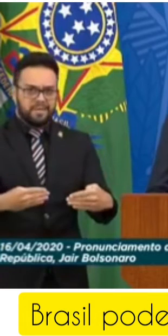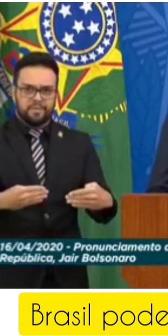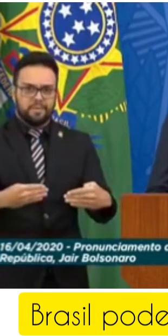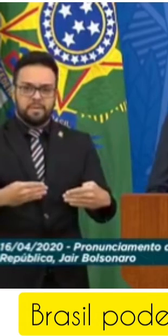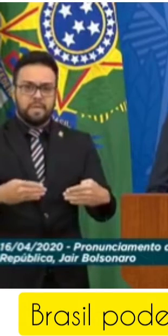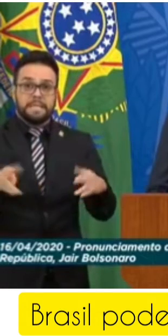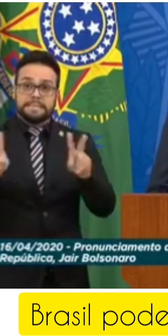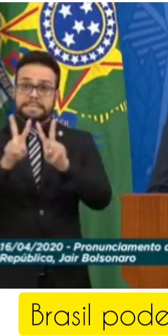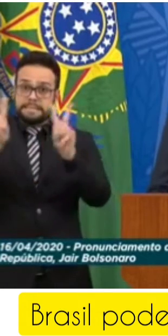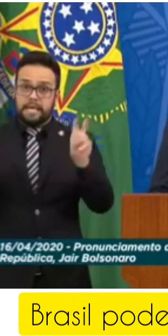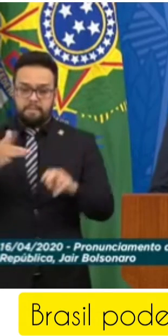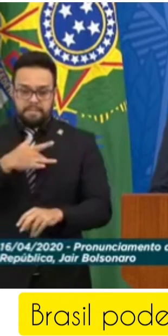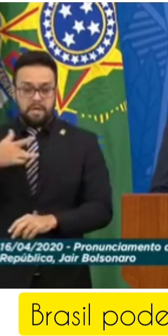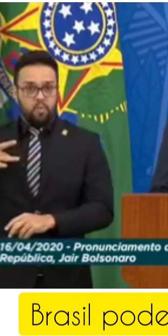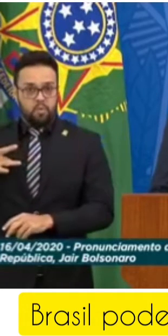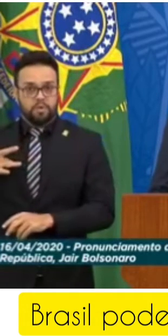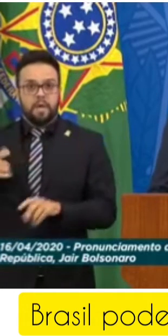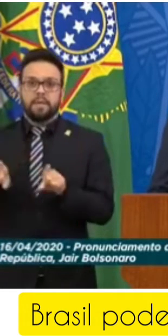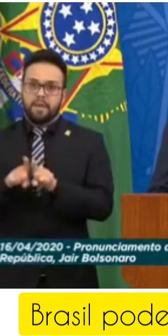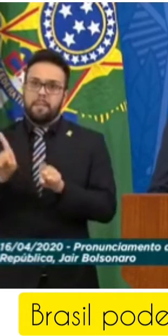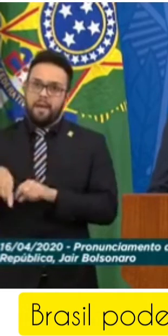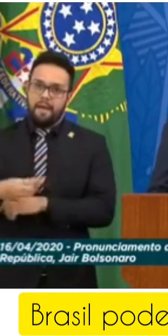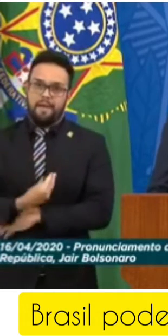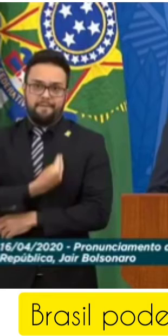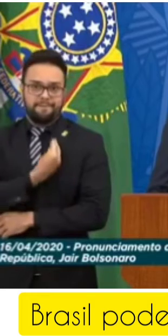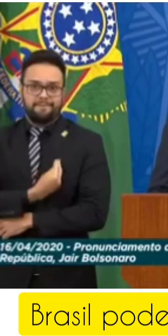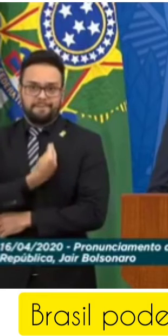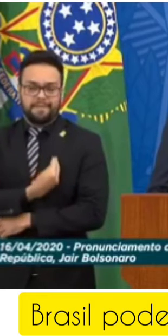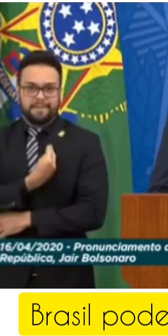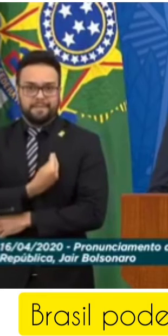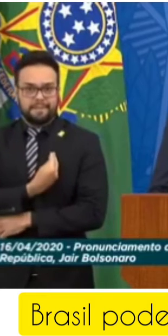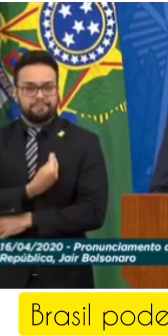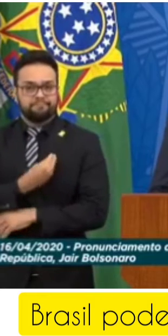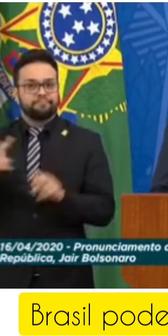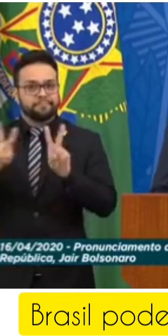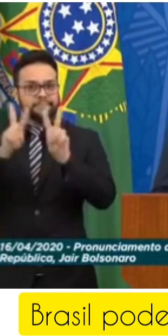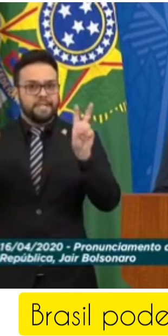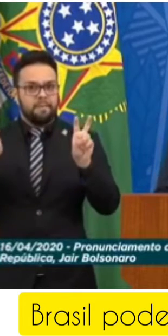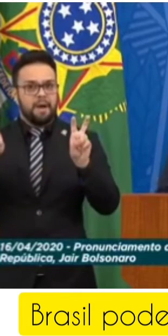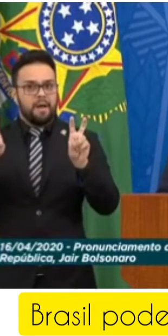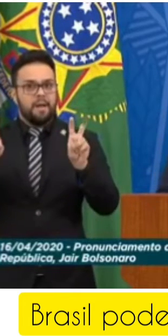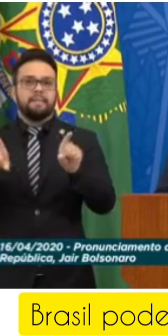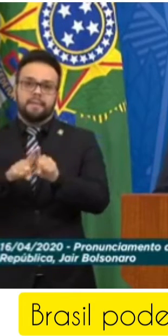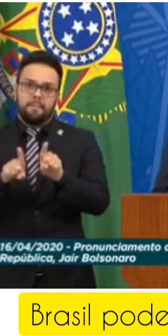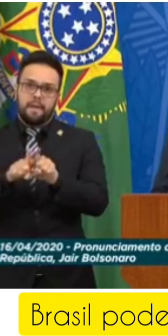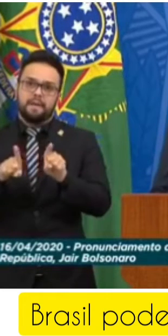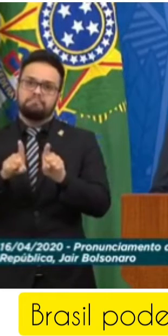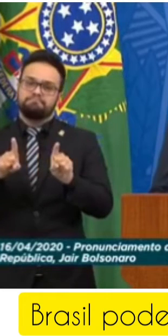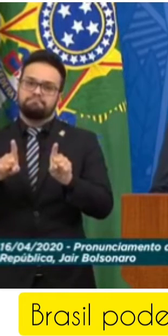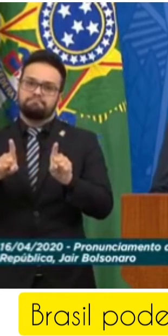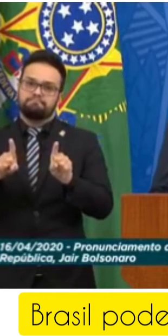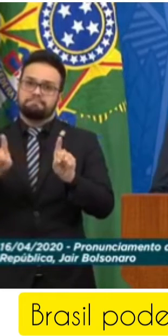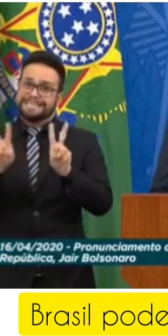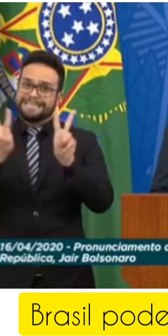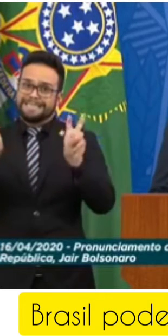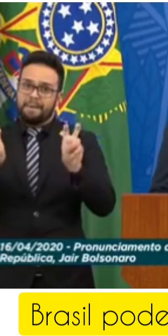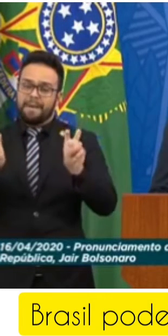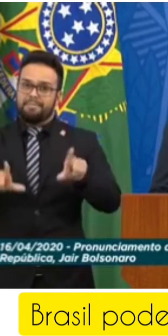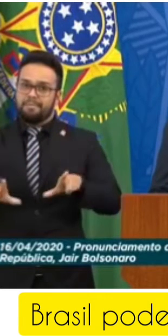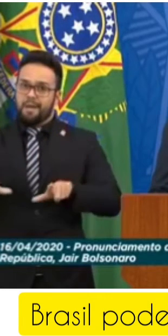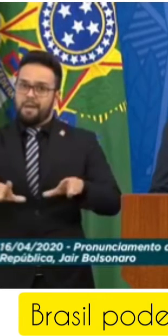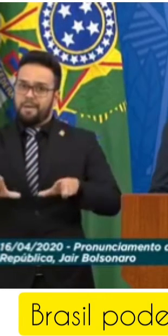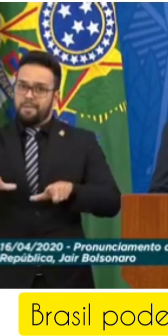Quando se fala em saúde, fala-se em vida, a gente não pode deixar de falar em emprego. Que uma